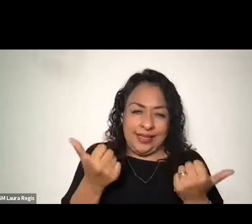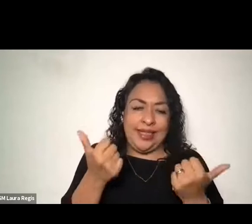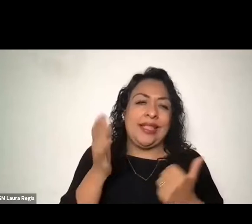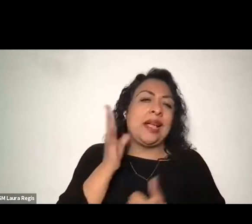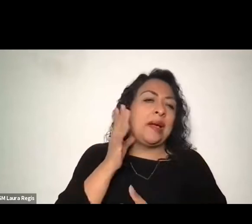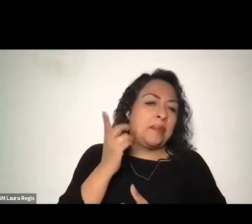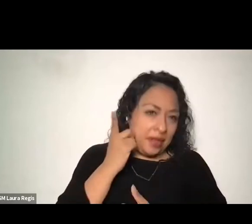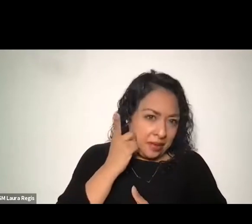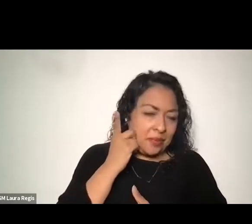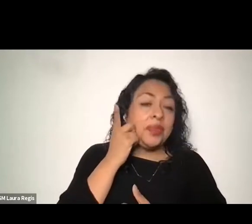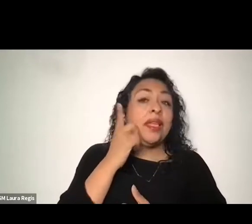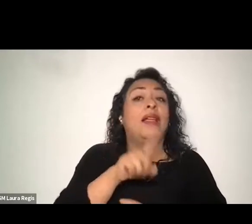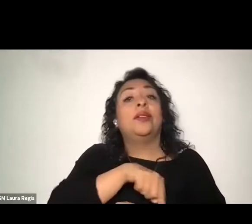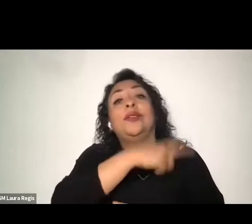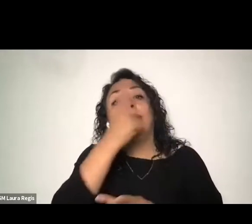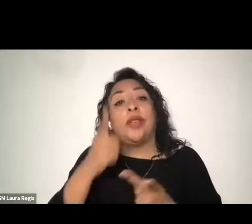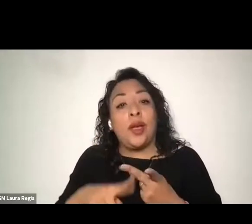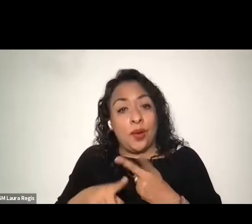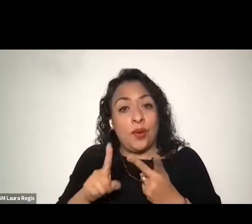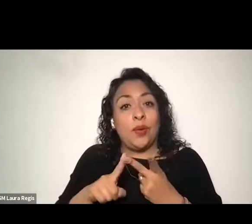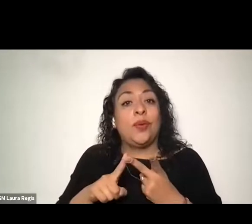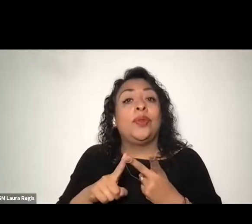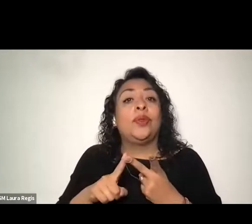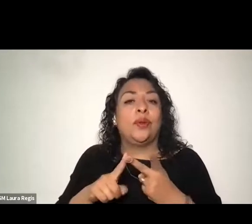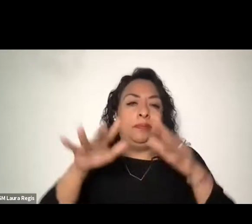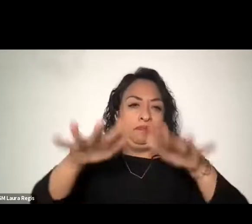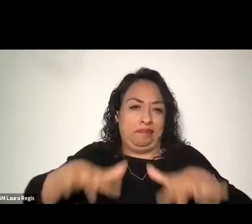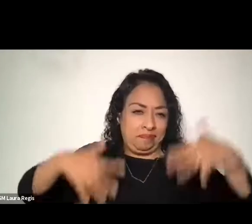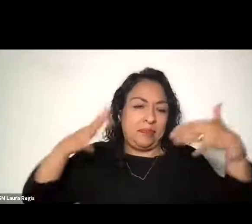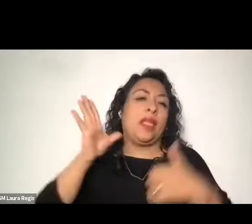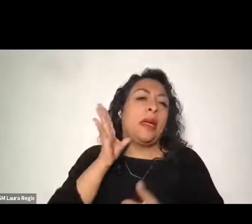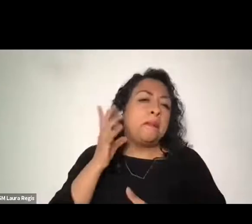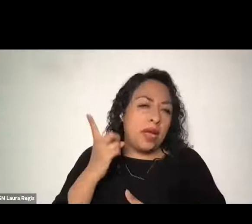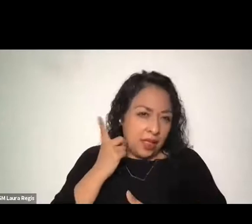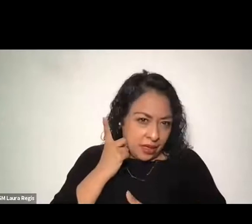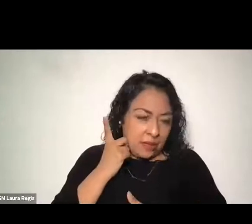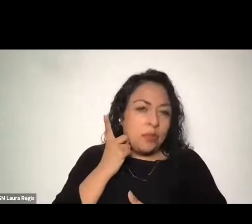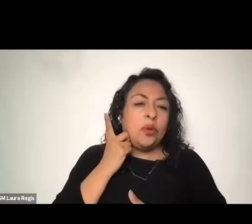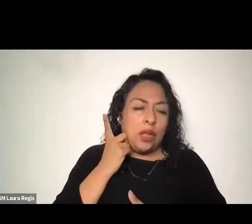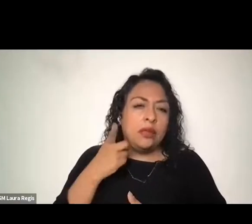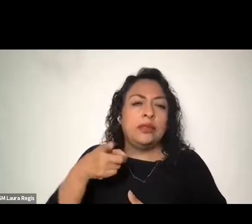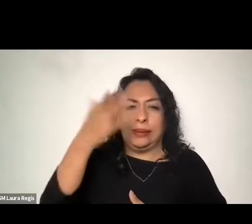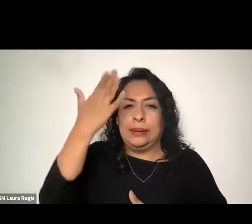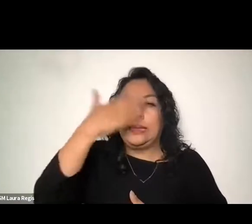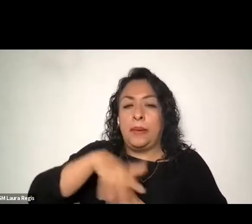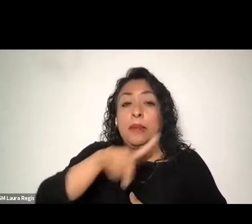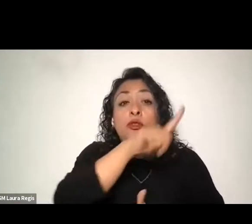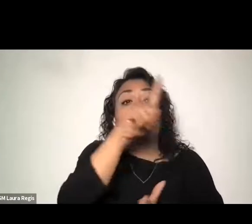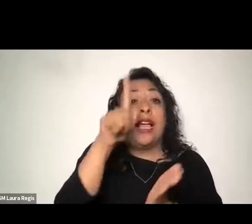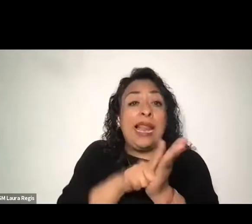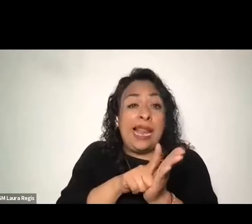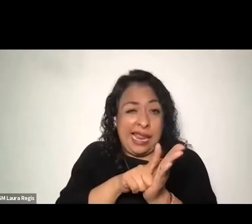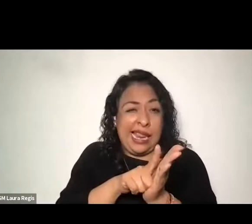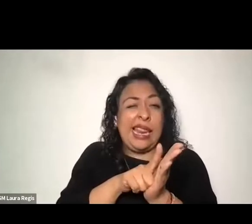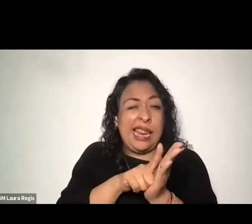y luego el Pleno de la Cámara de Diputados. Como sabemos bien, la ley de egresos, esto está